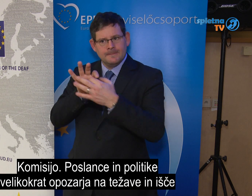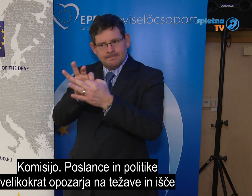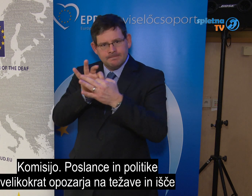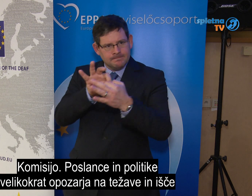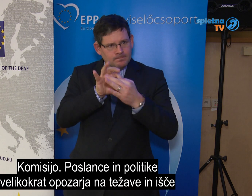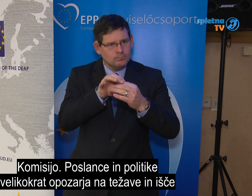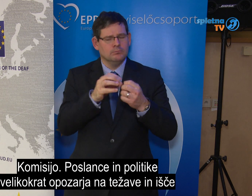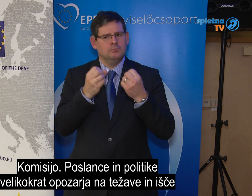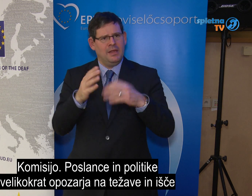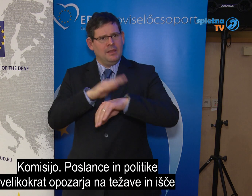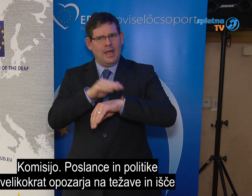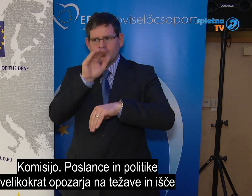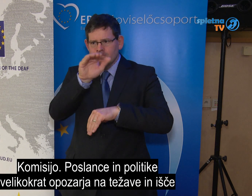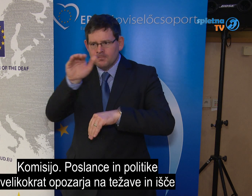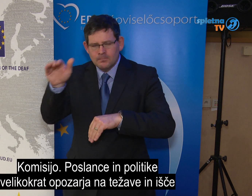But